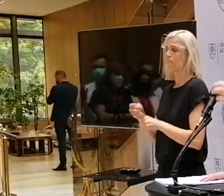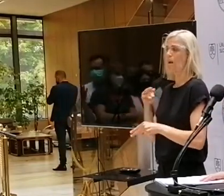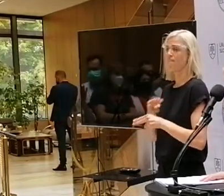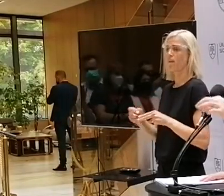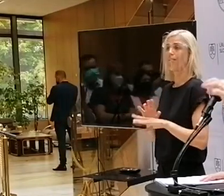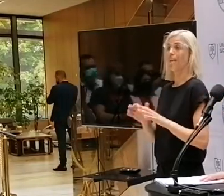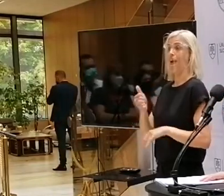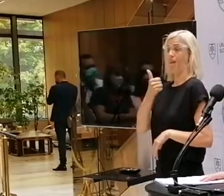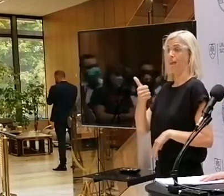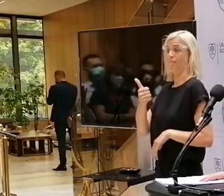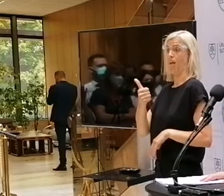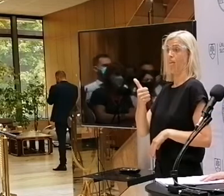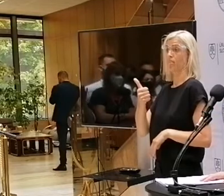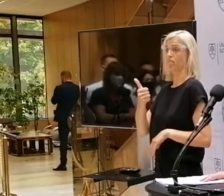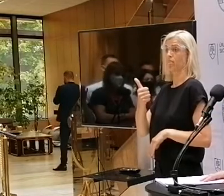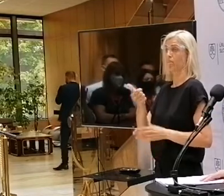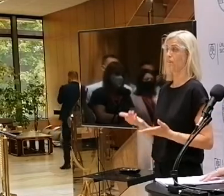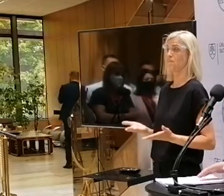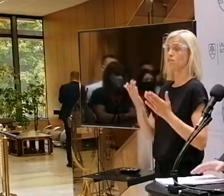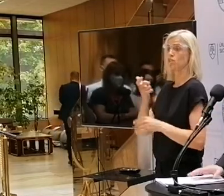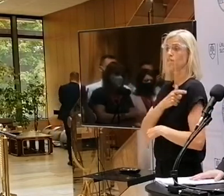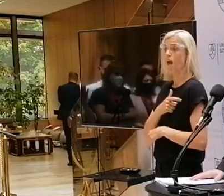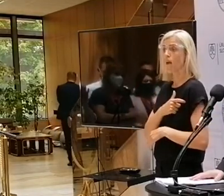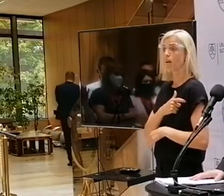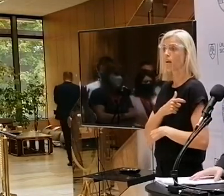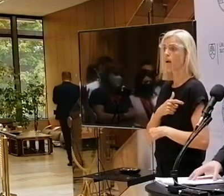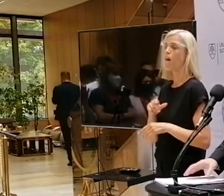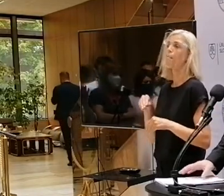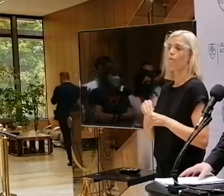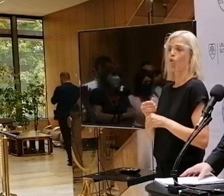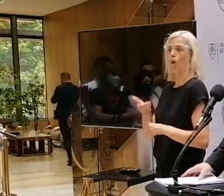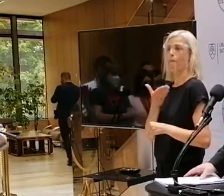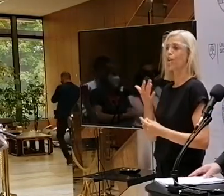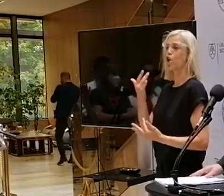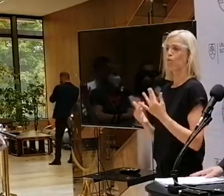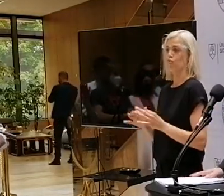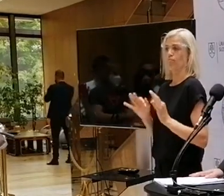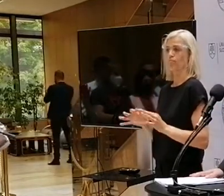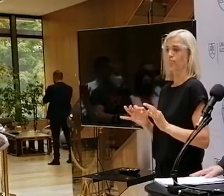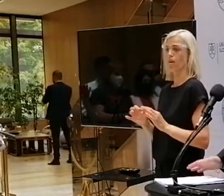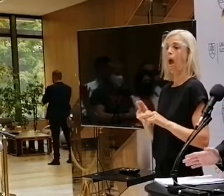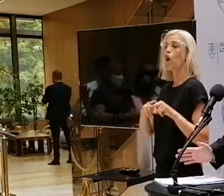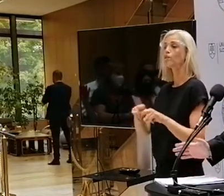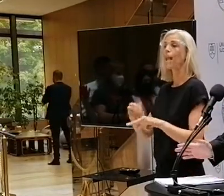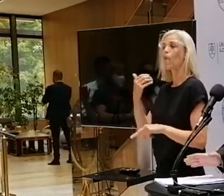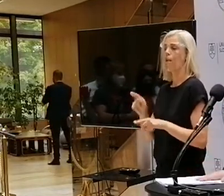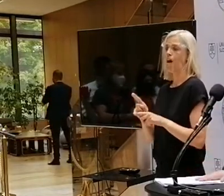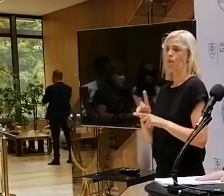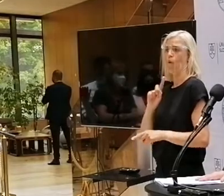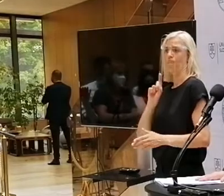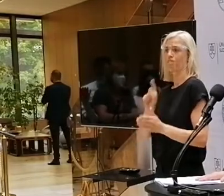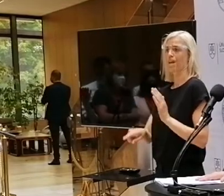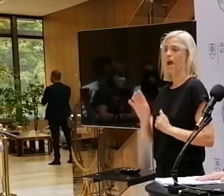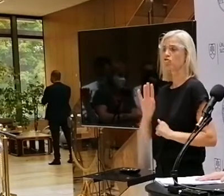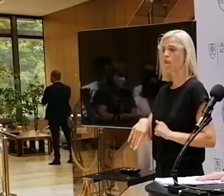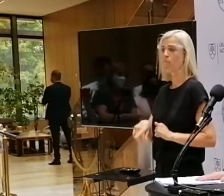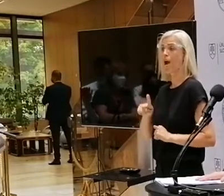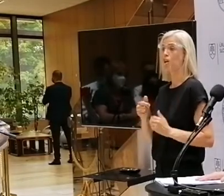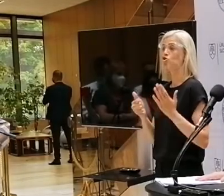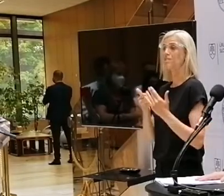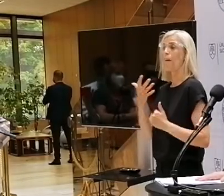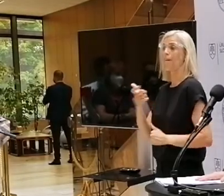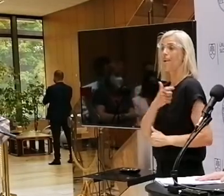iba jedna, ktorú si vytiahneme, aby sme si zlepšili rozpočet a vykašleme sa na tých ľudí, ktorí proste nie sú schopní fyzicky pracovať 65,